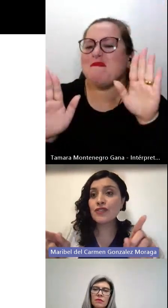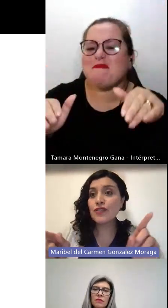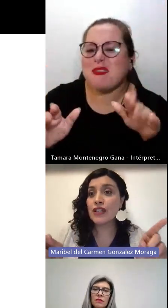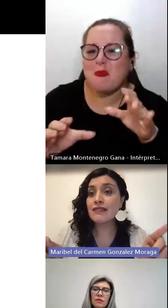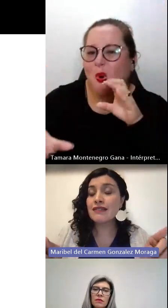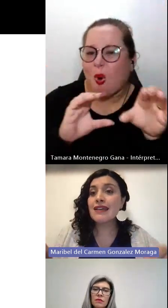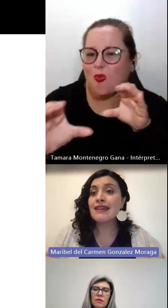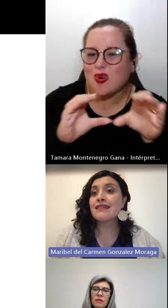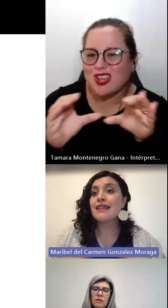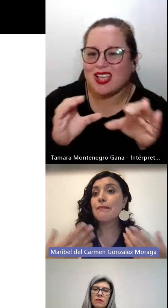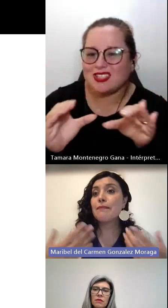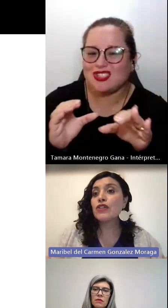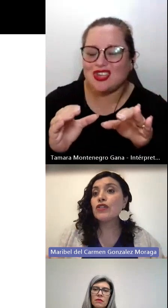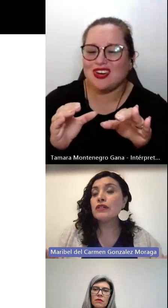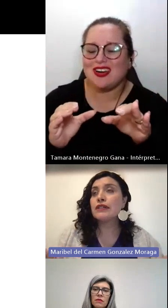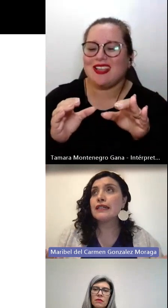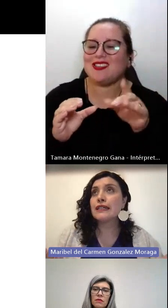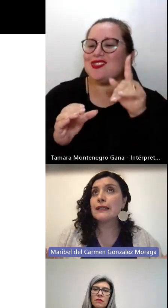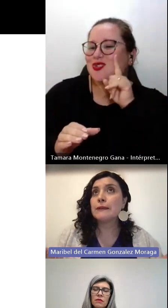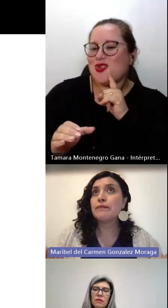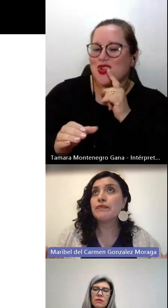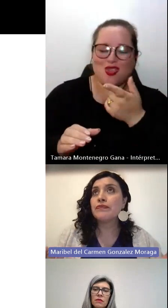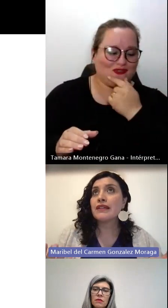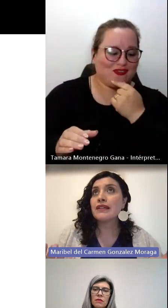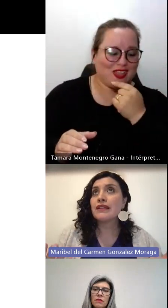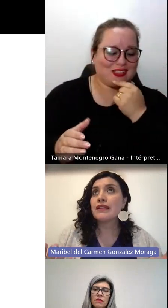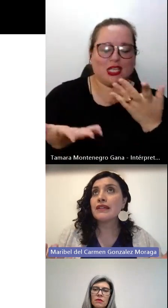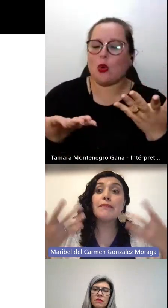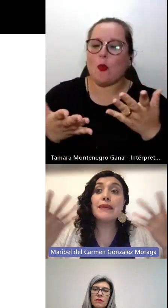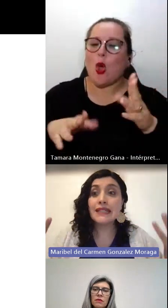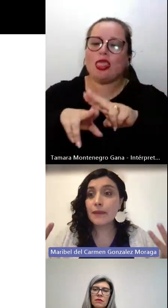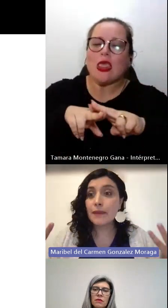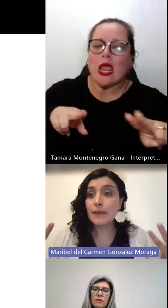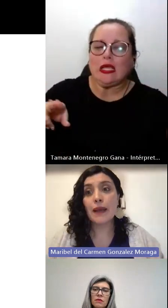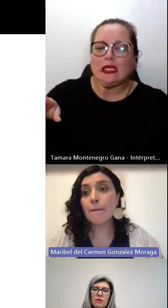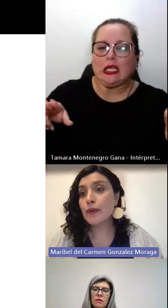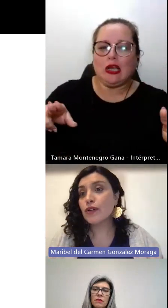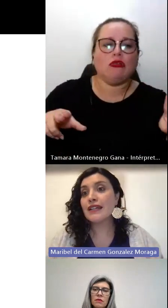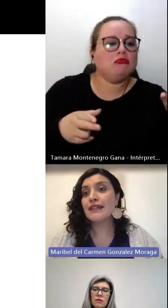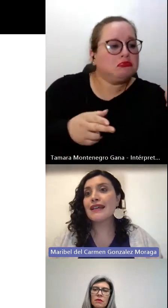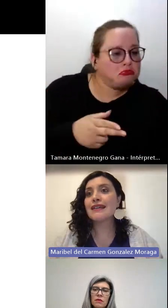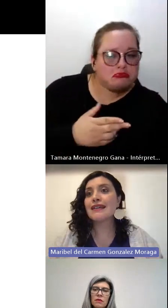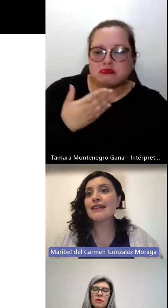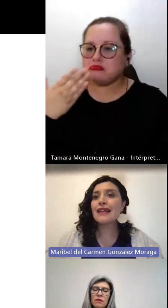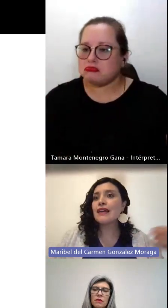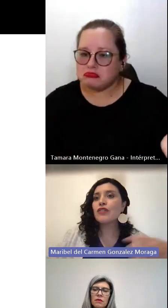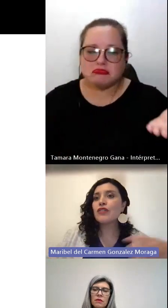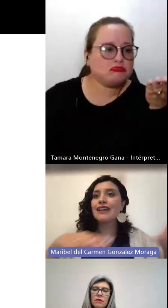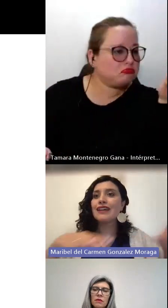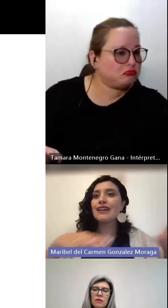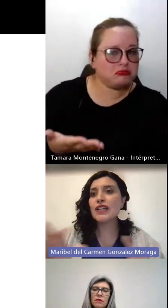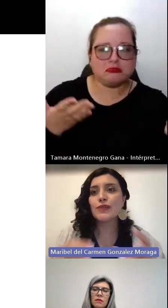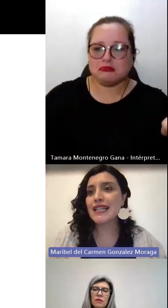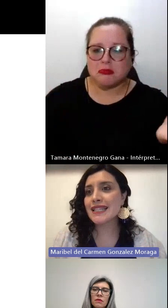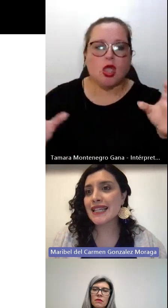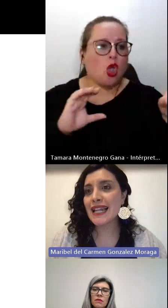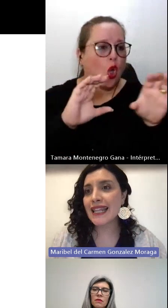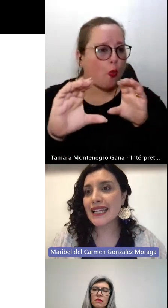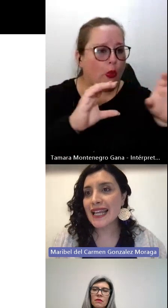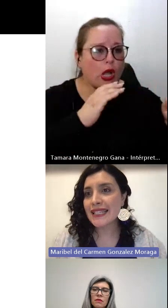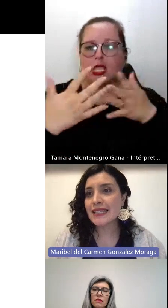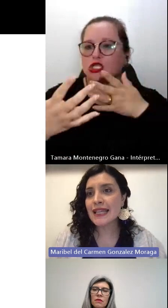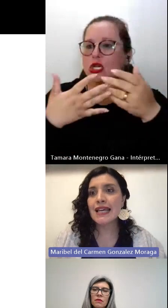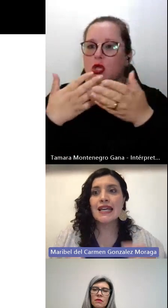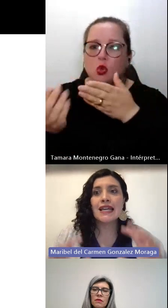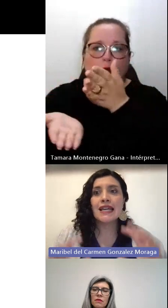las interacciones. Sin embargo, se permite, por ejemplo, que exista la comunicación natural en sala